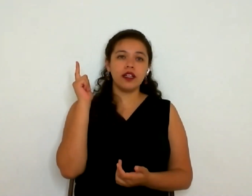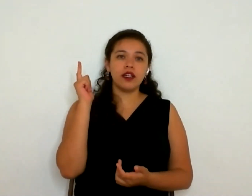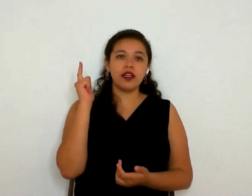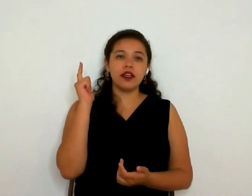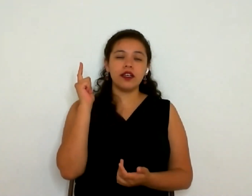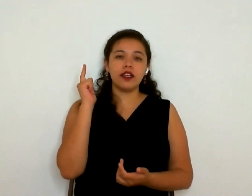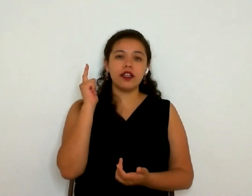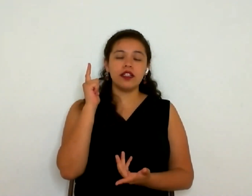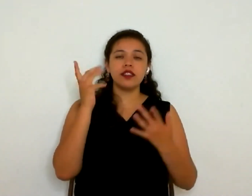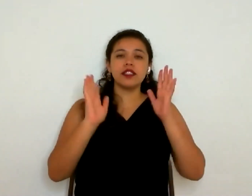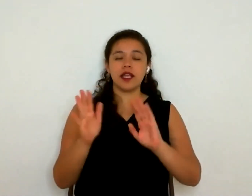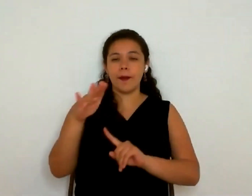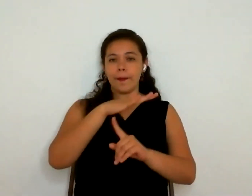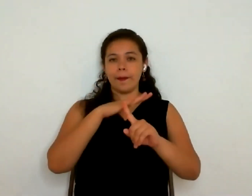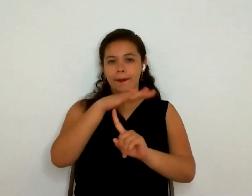concretas